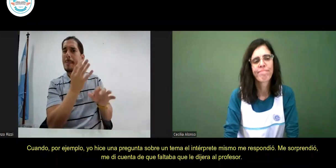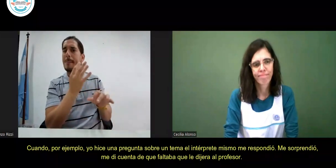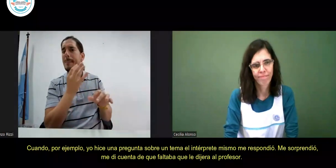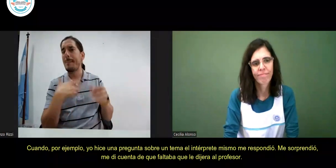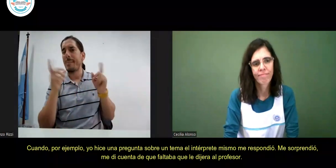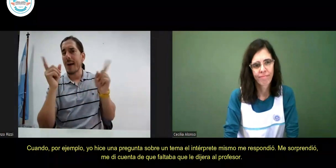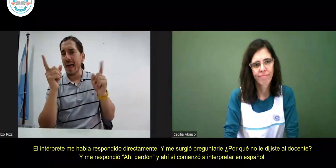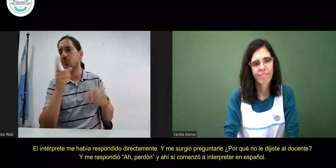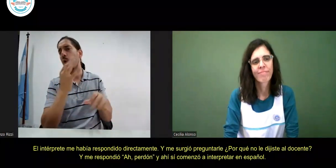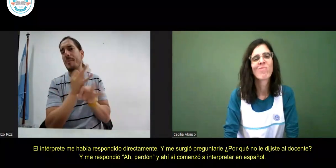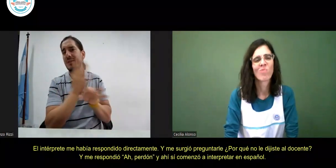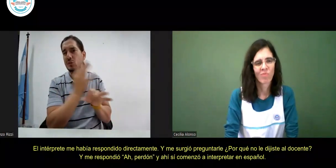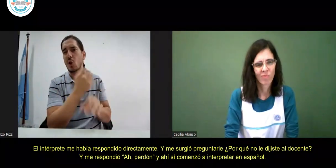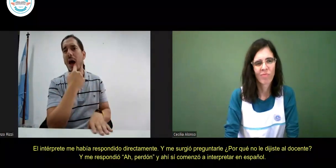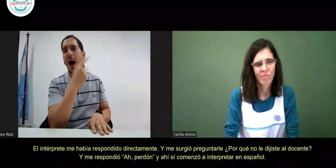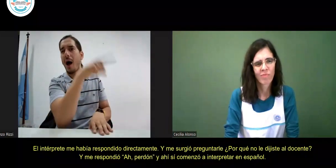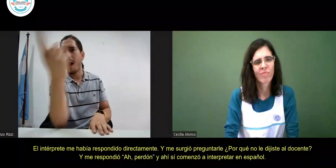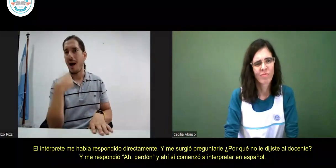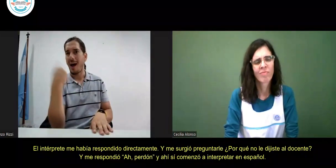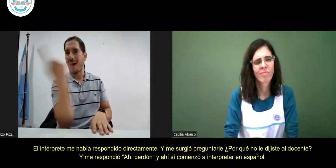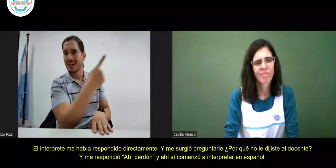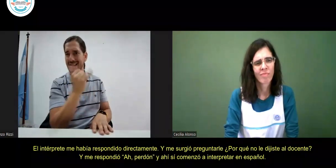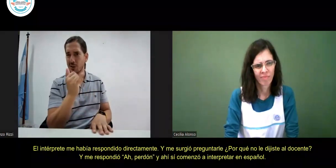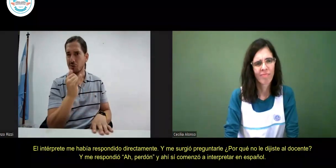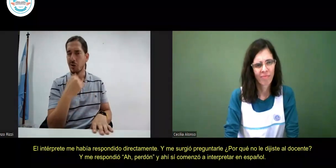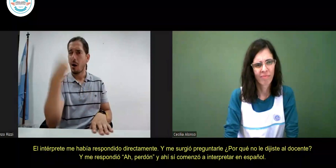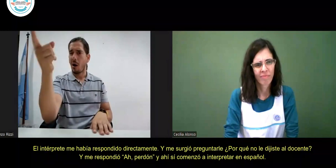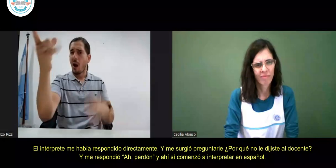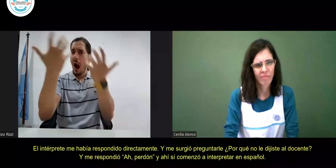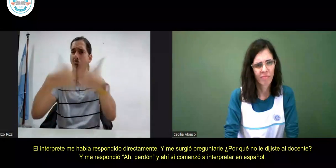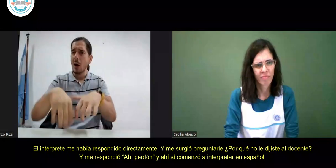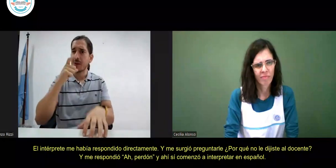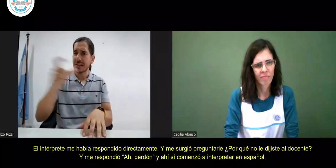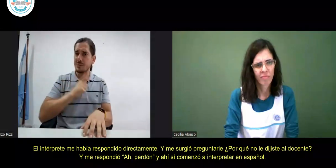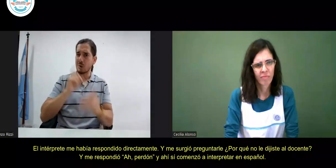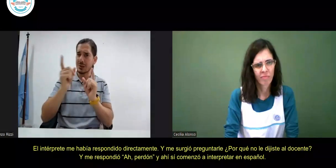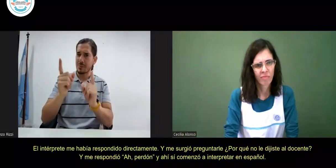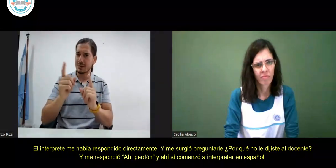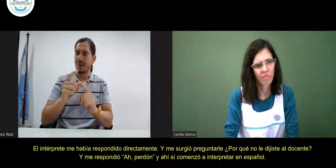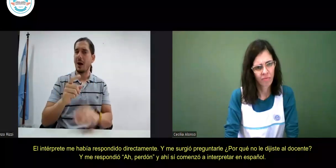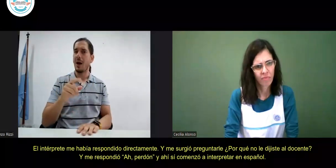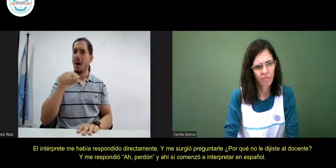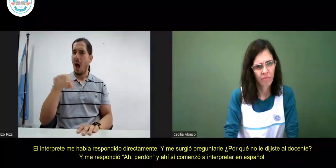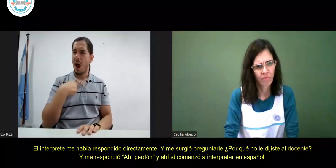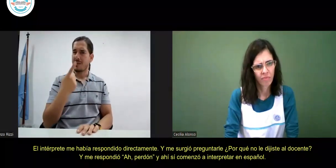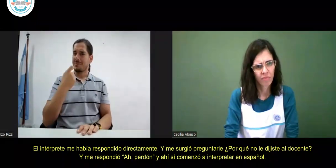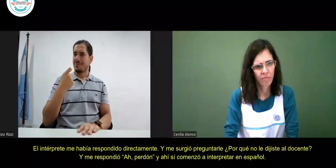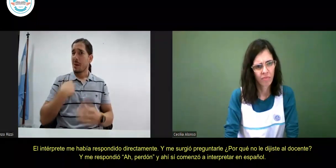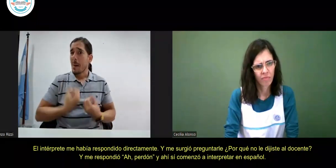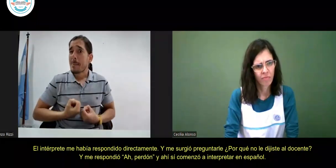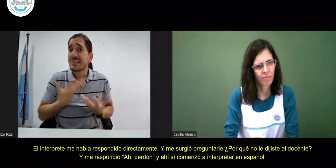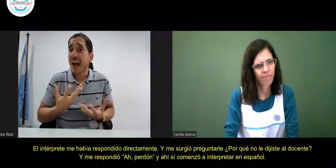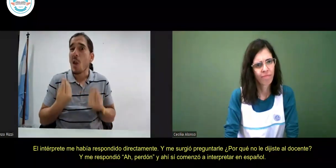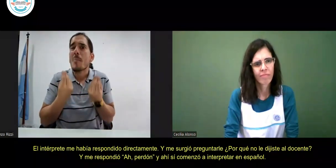di cuenta de que faltaba que le dijera al profesor. El intérprete me había respondido directamente. Y